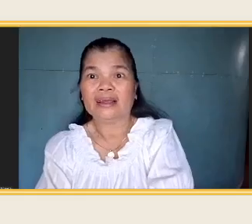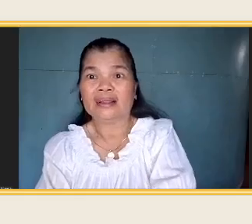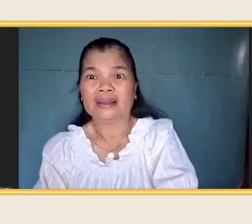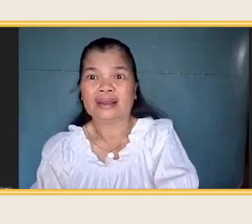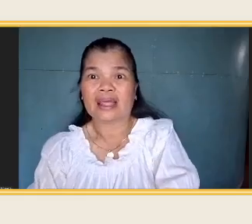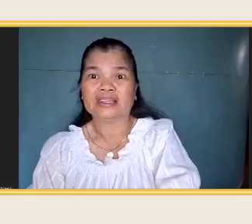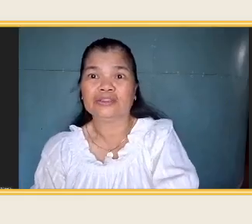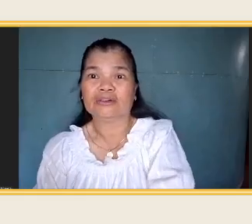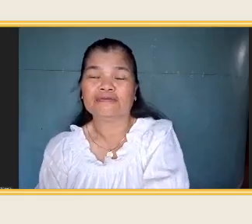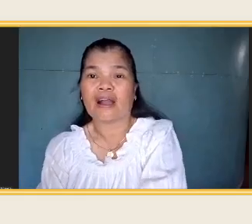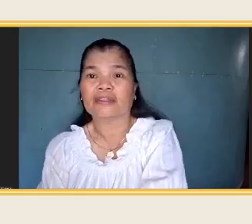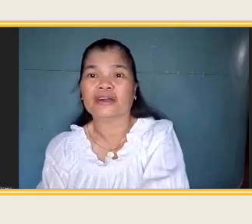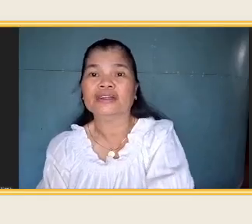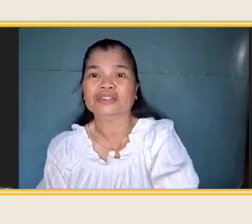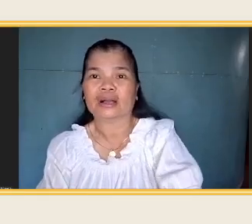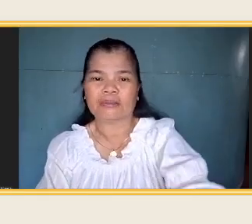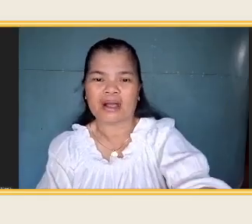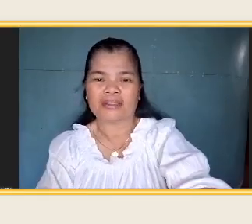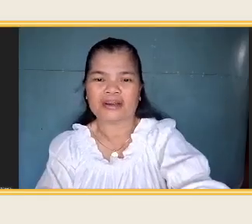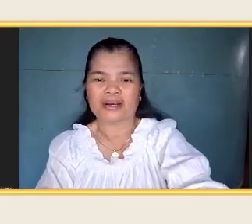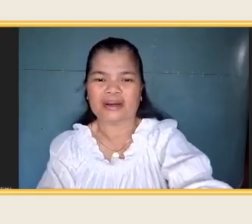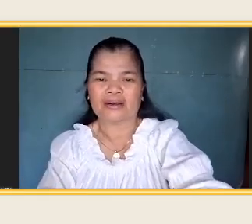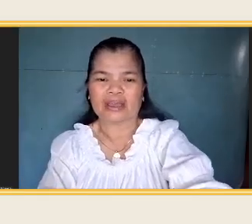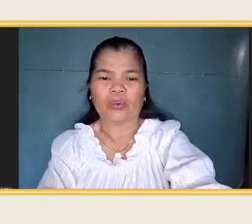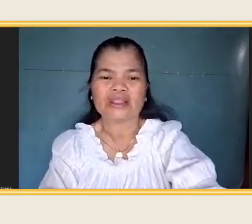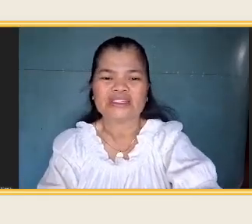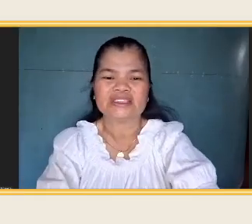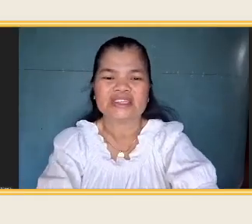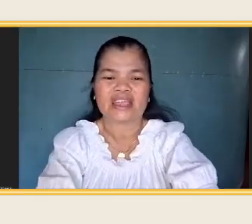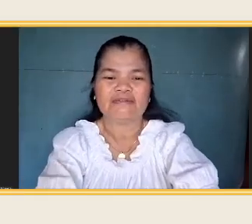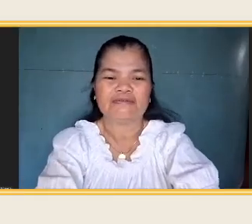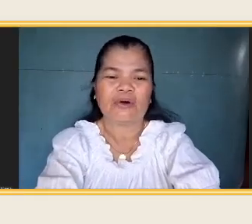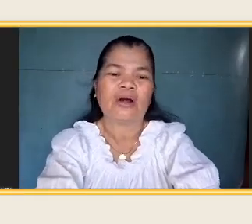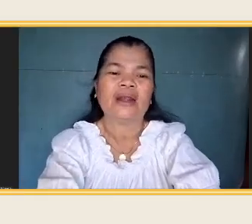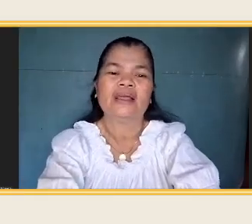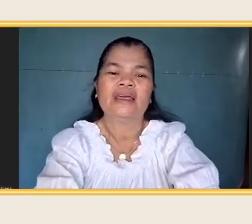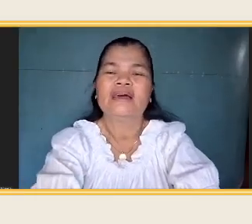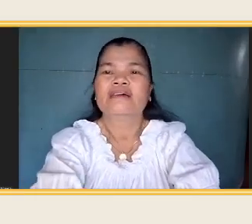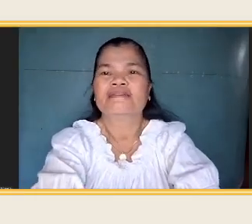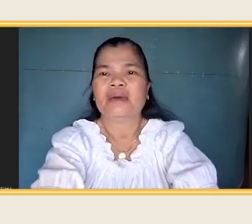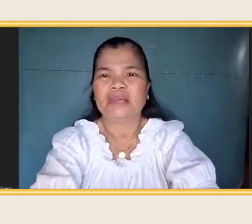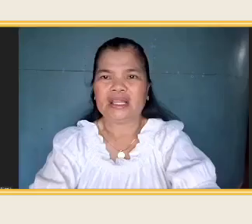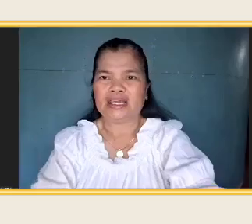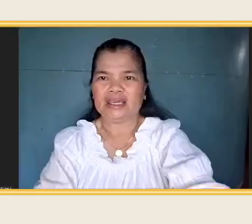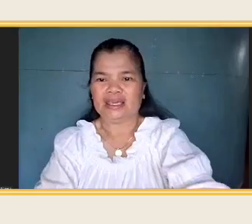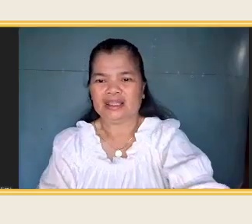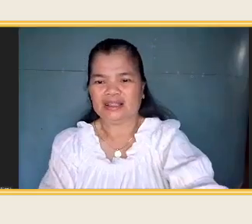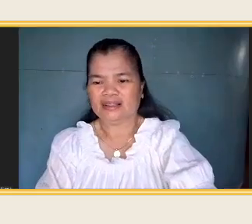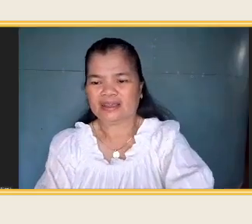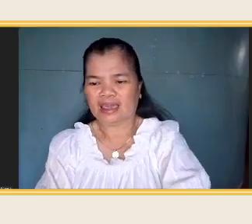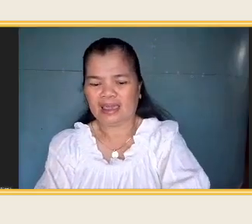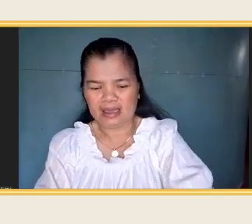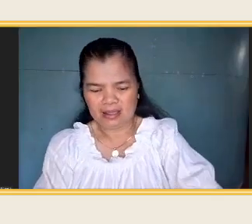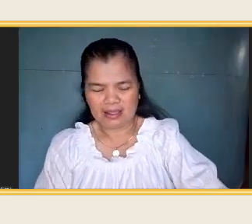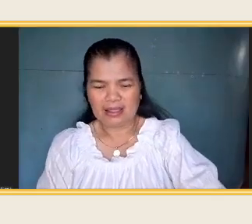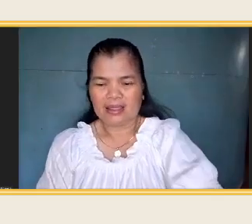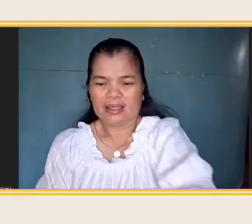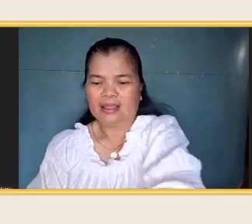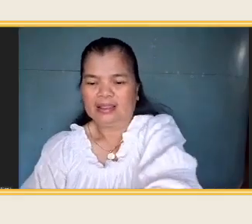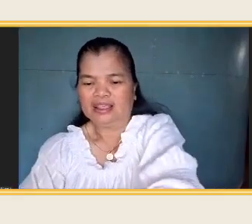dyan, nandyan yung father tsaka mother. Okay, what is the sign for family?